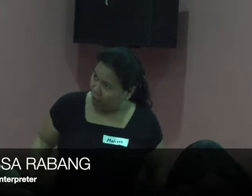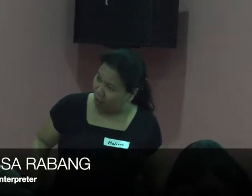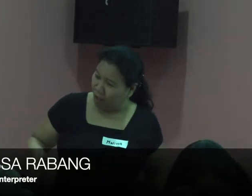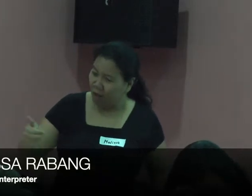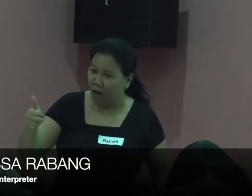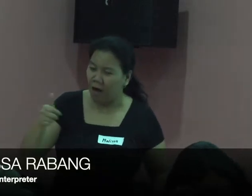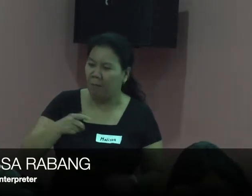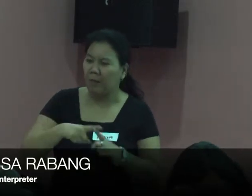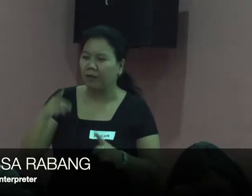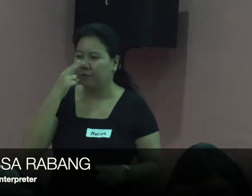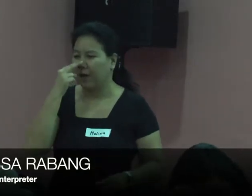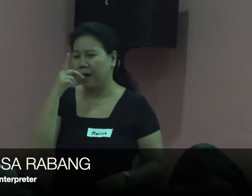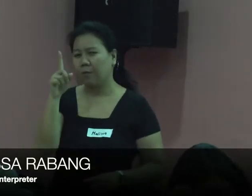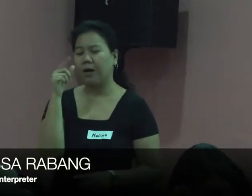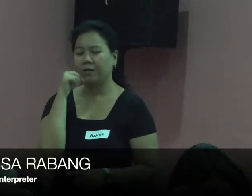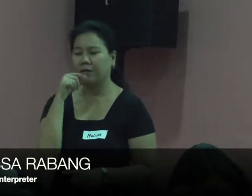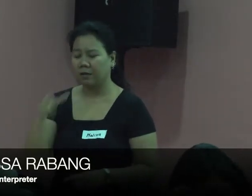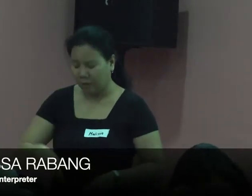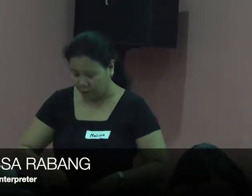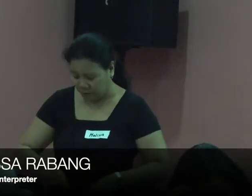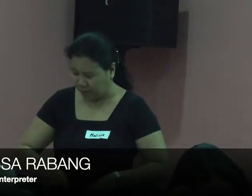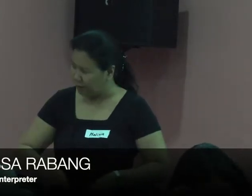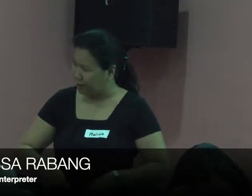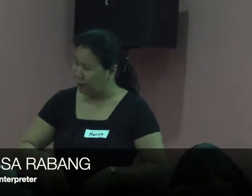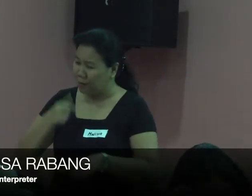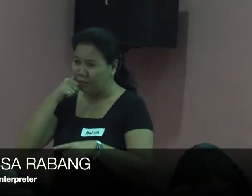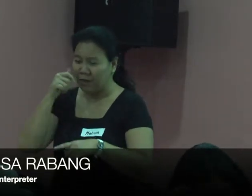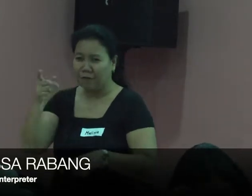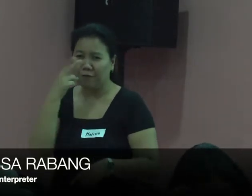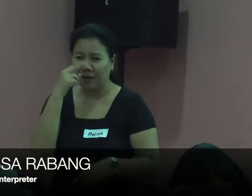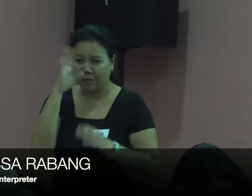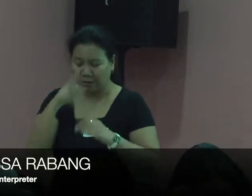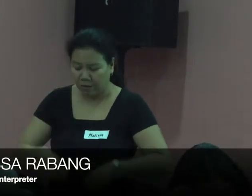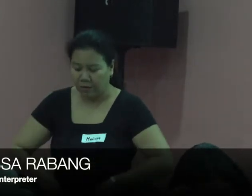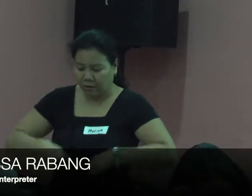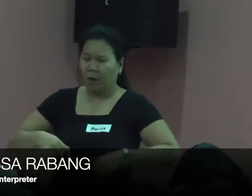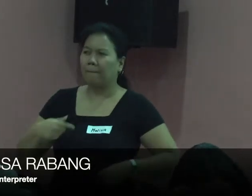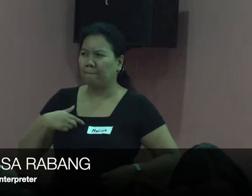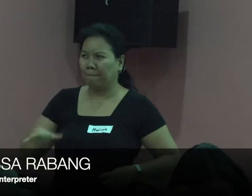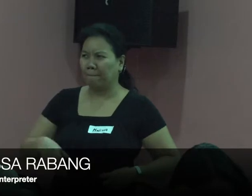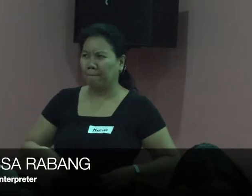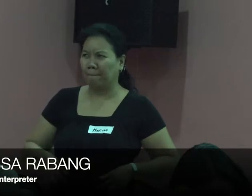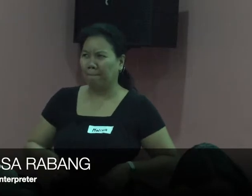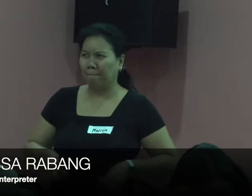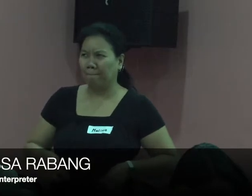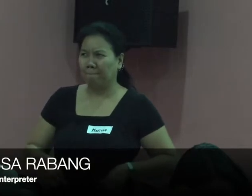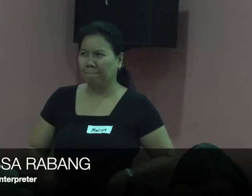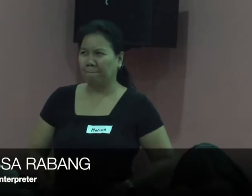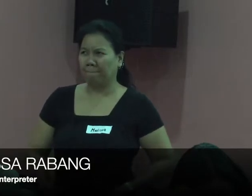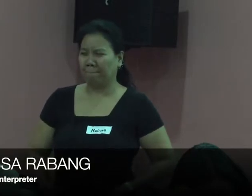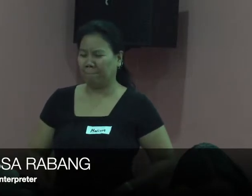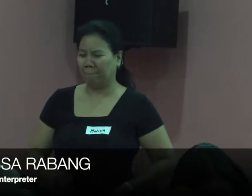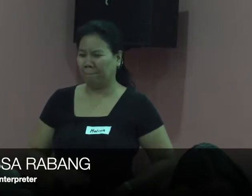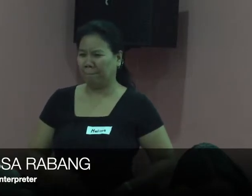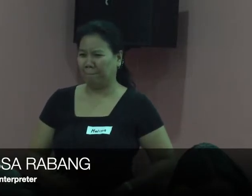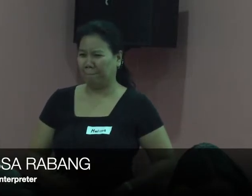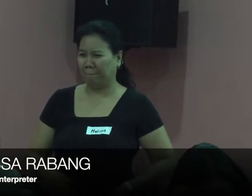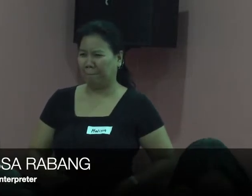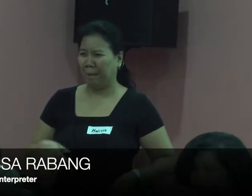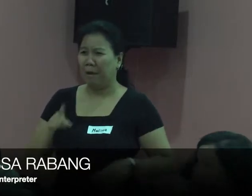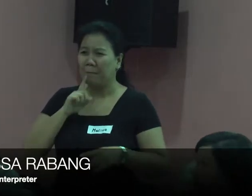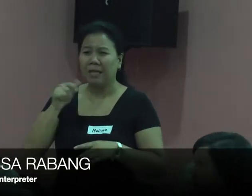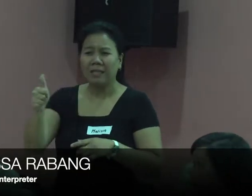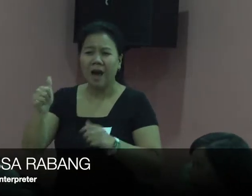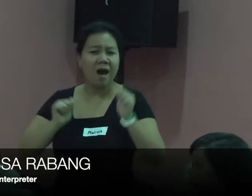Minsan nga, gagawin pa nga namin, sabihin namin sa deaf, halika nga, pakita mo nga kung ano yung nangyari. Parang siya na yung mag-a-act out.